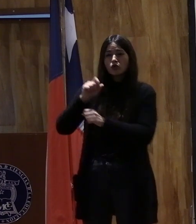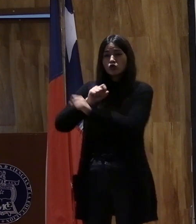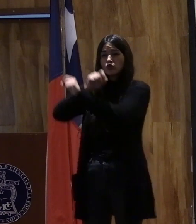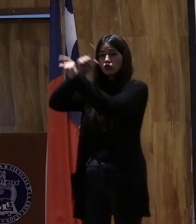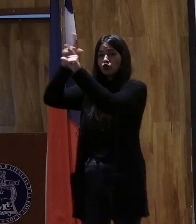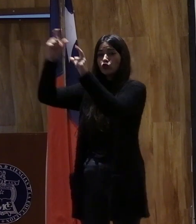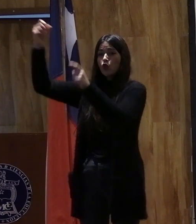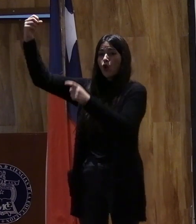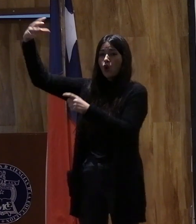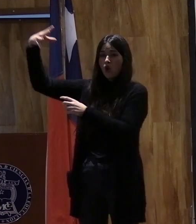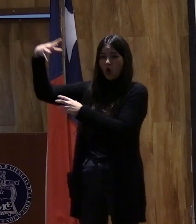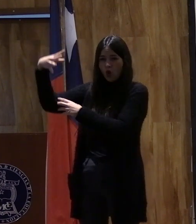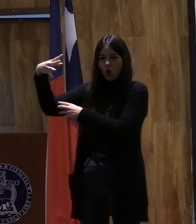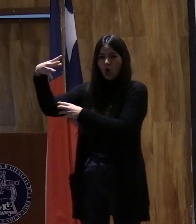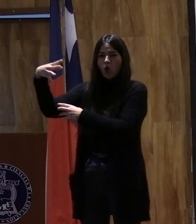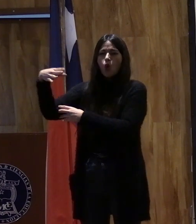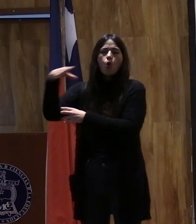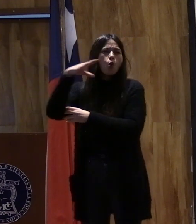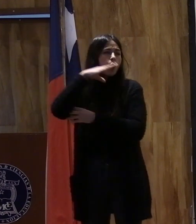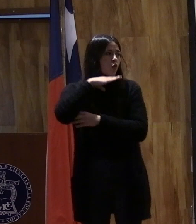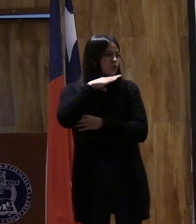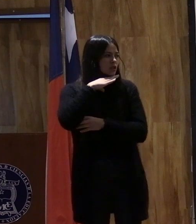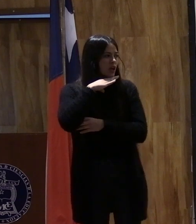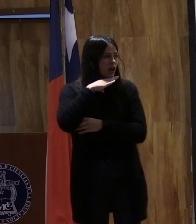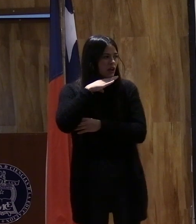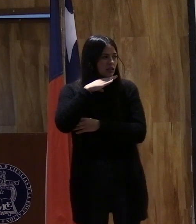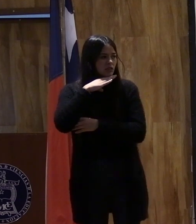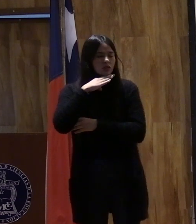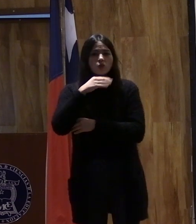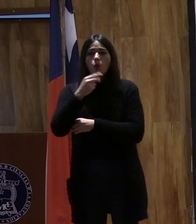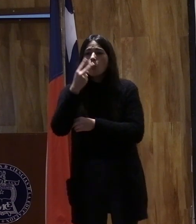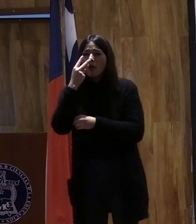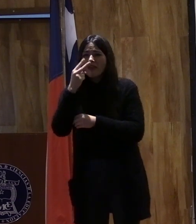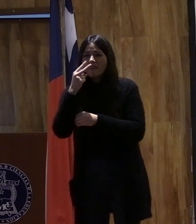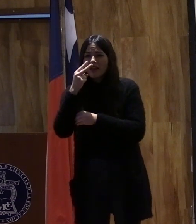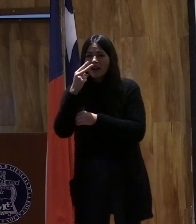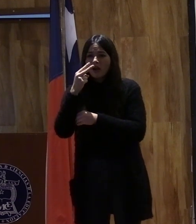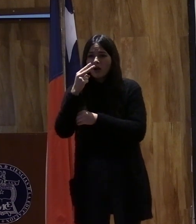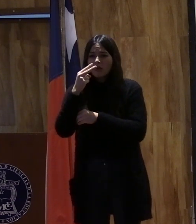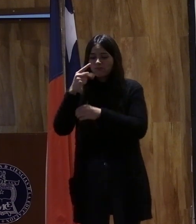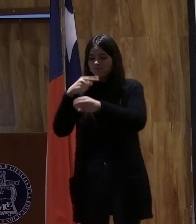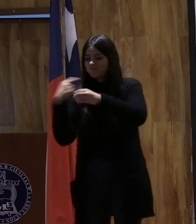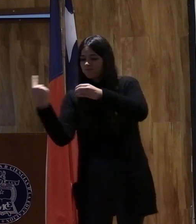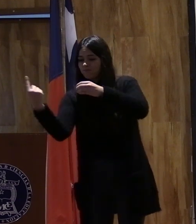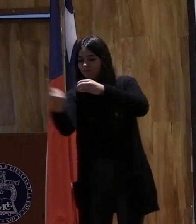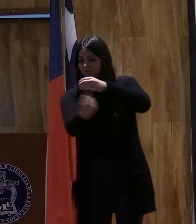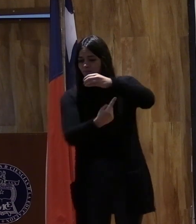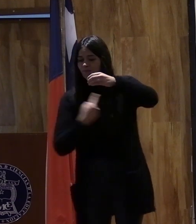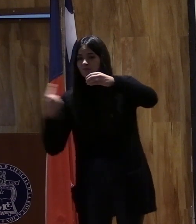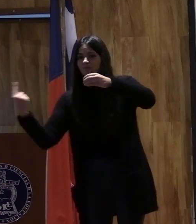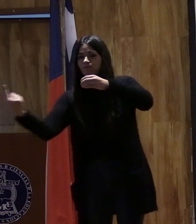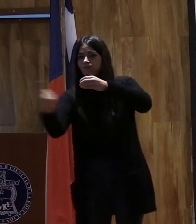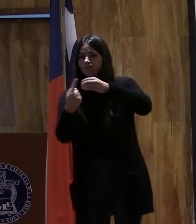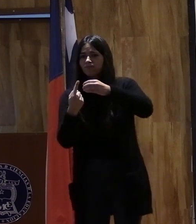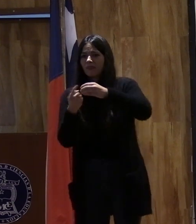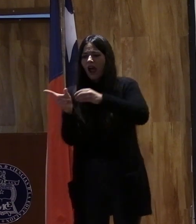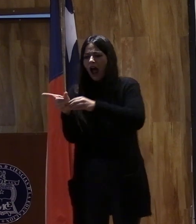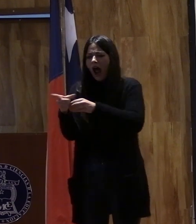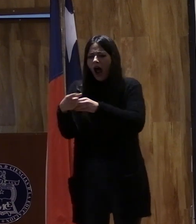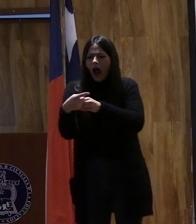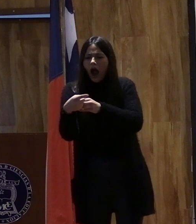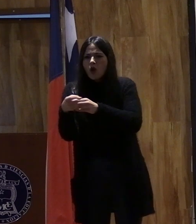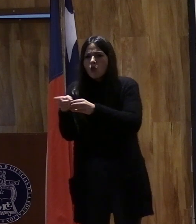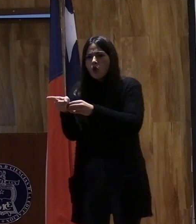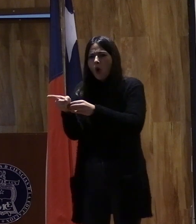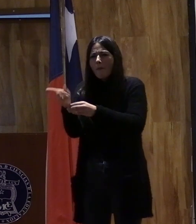ocupa medio grado. Si uno tira una línea visual a un borde y al otro, el ángulo es medio grado, va